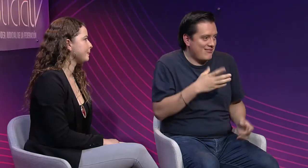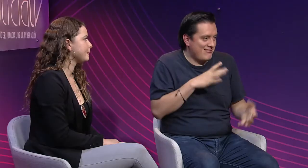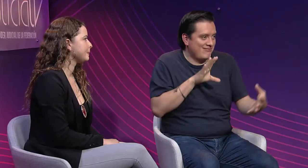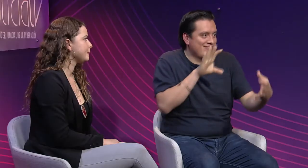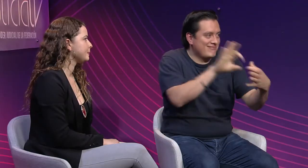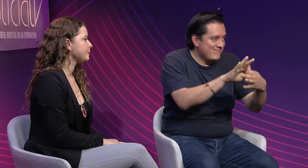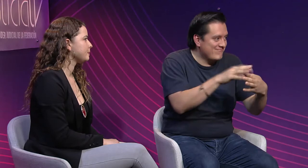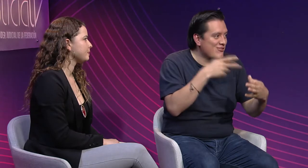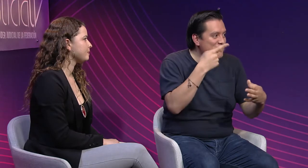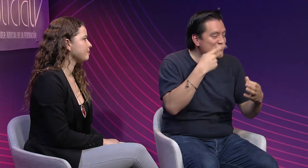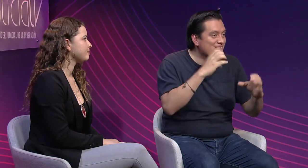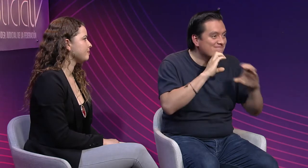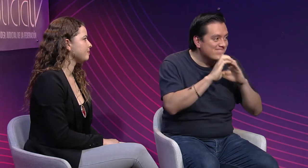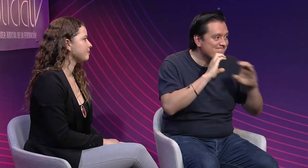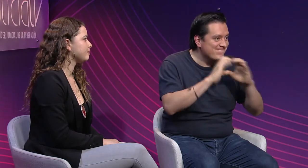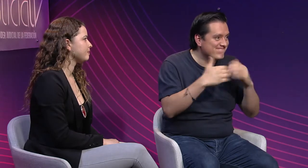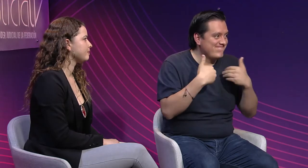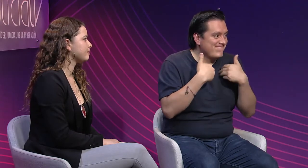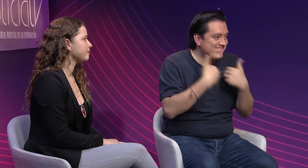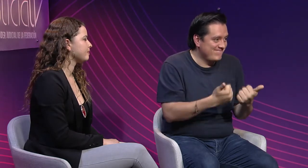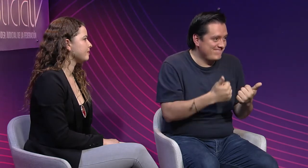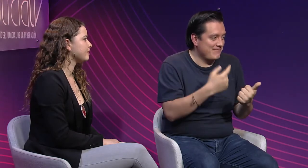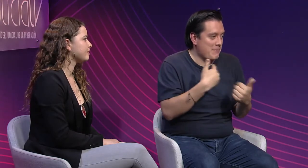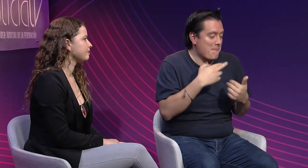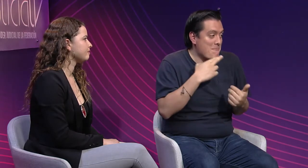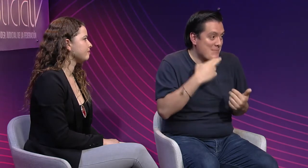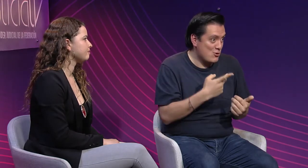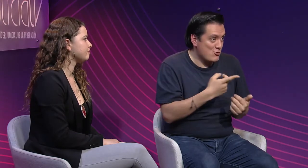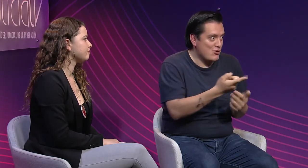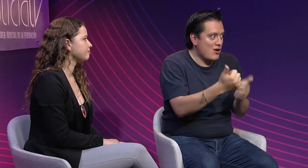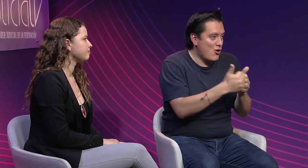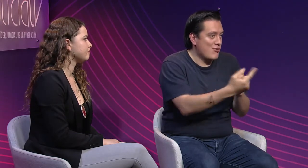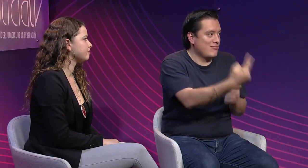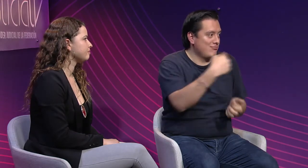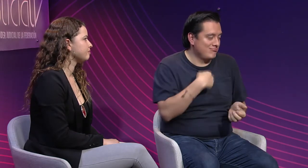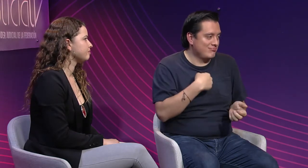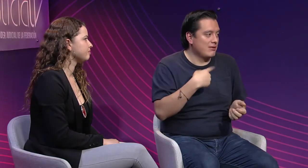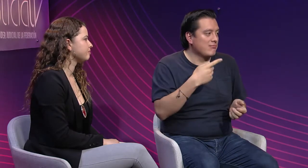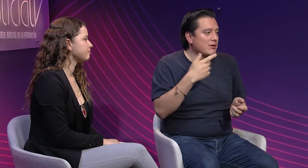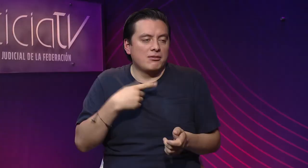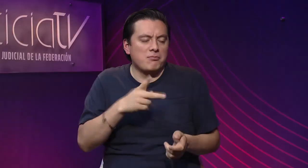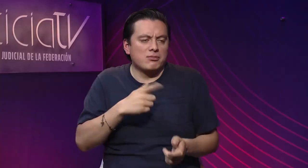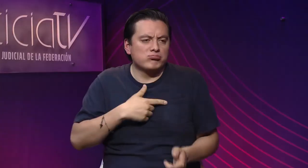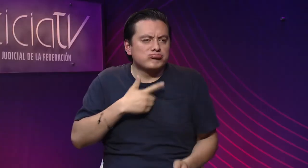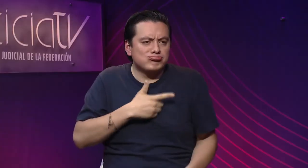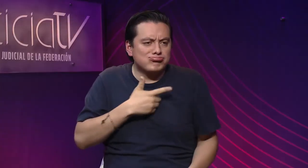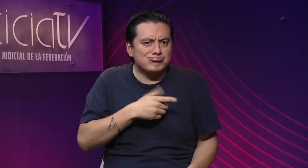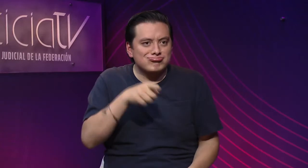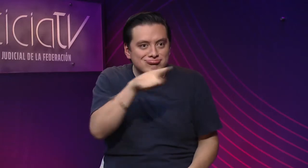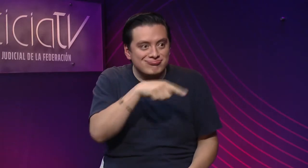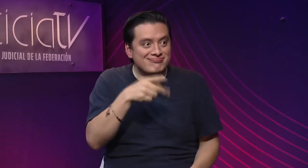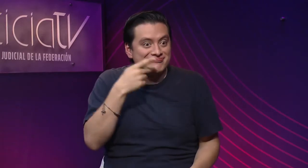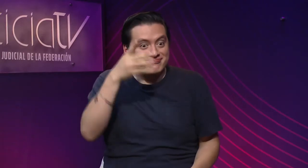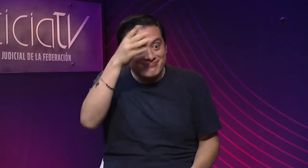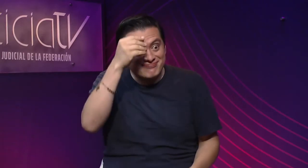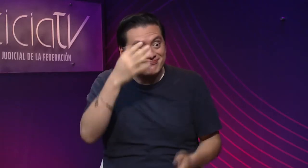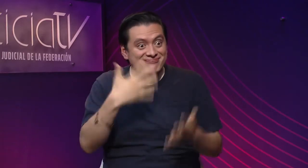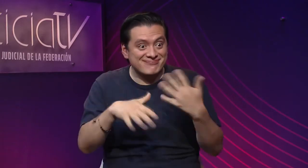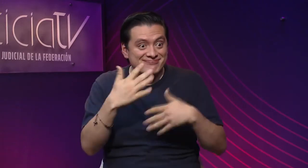acceder a una tercera lengua. Y sí, establecer cierta comunicación con los oyentes, de repente sí es